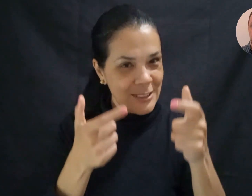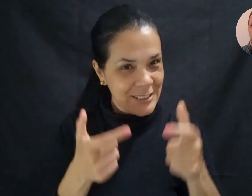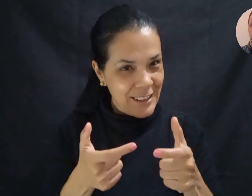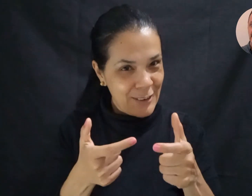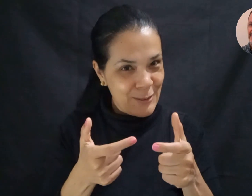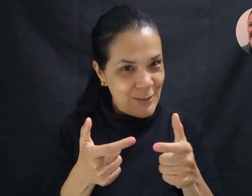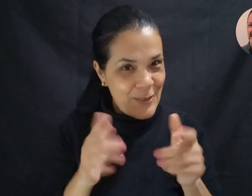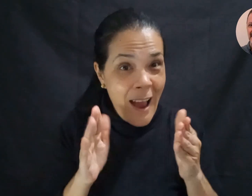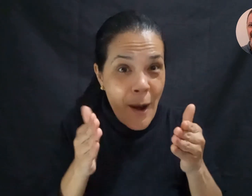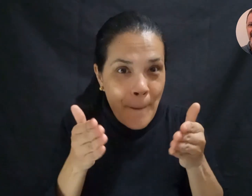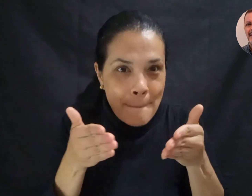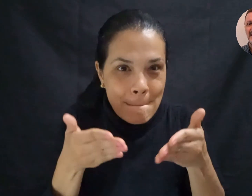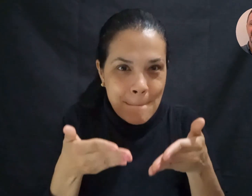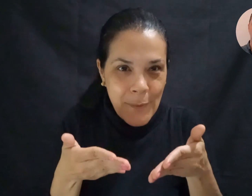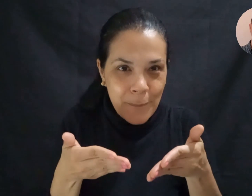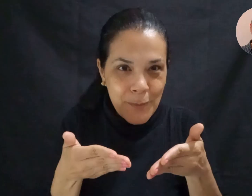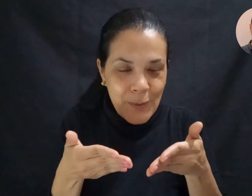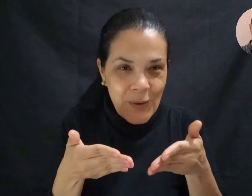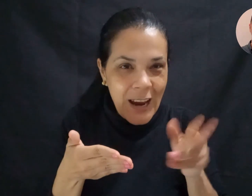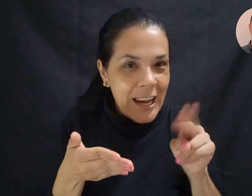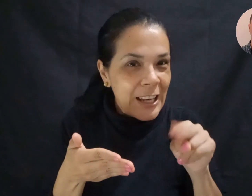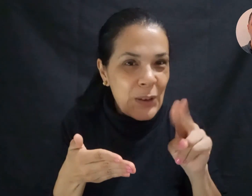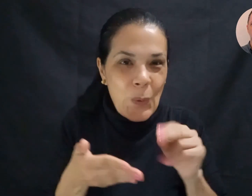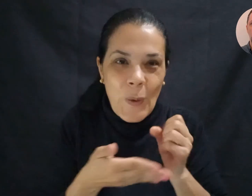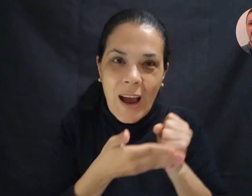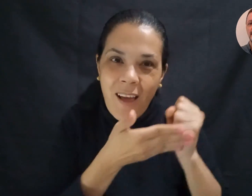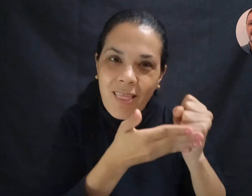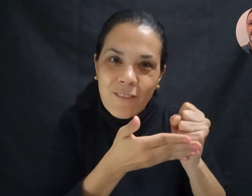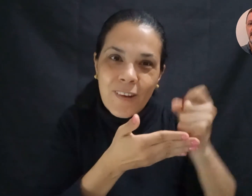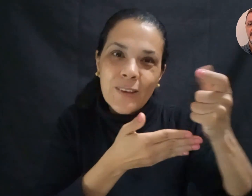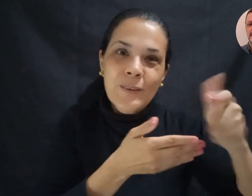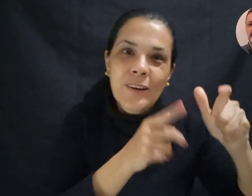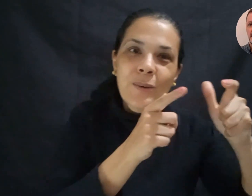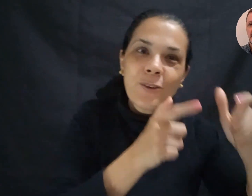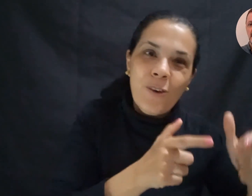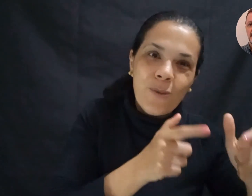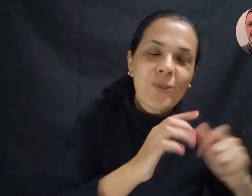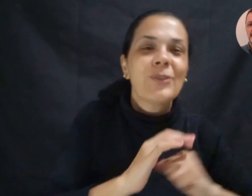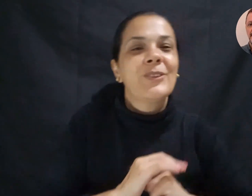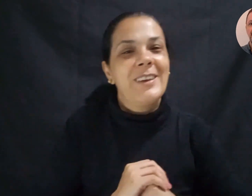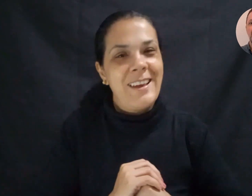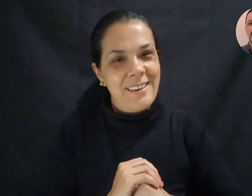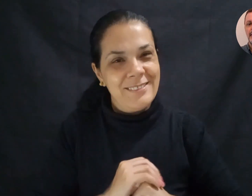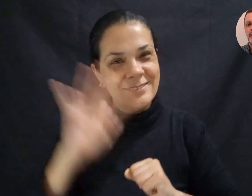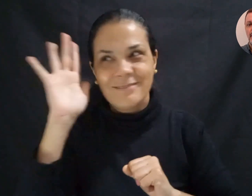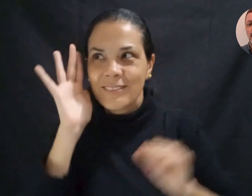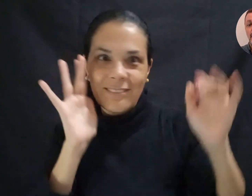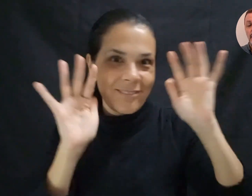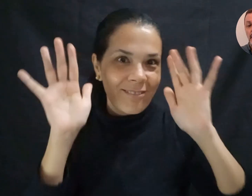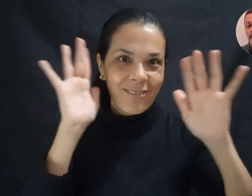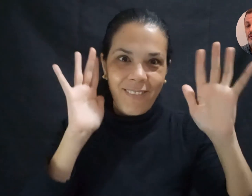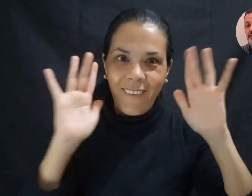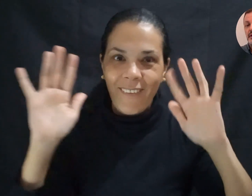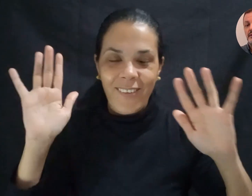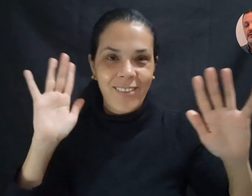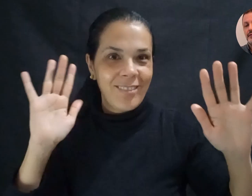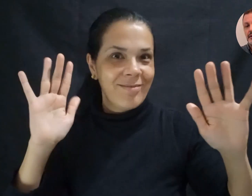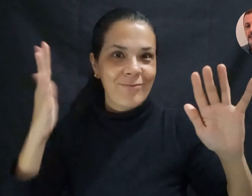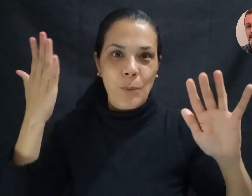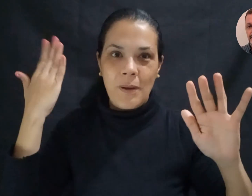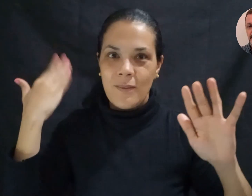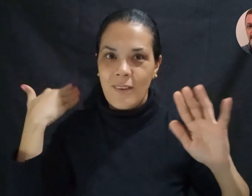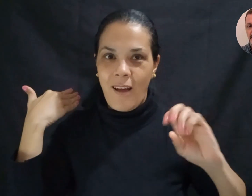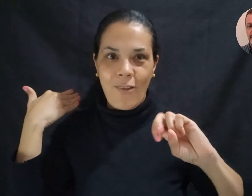seja, jamais é arrebatado pelos fatos ou acontecimentos que se foram ou pelos que hão de